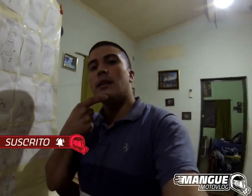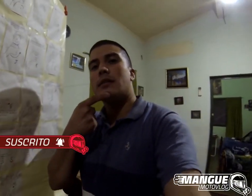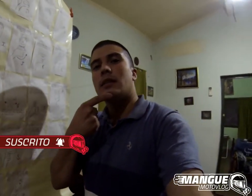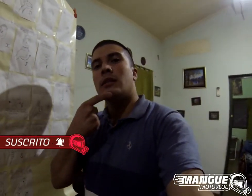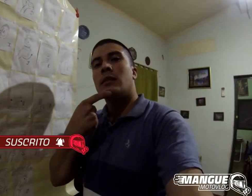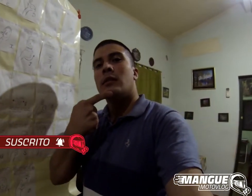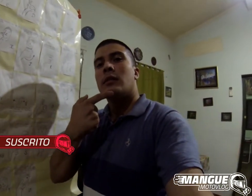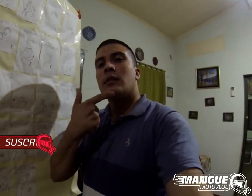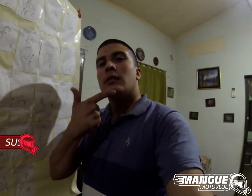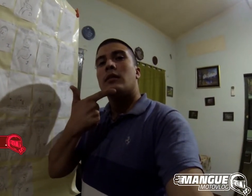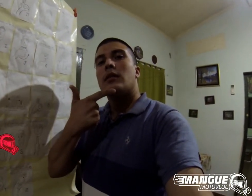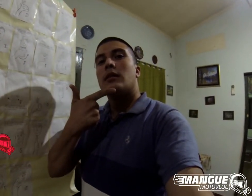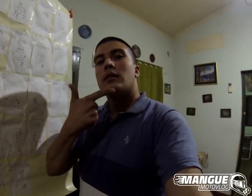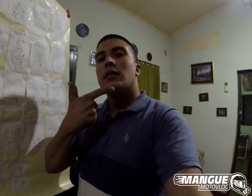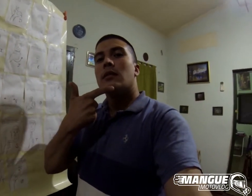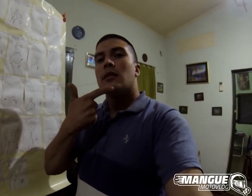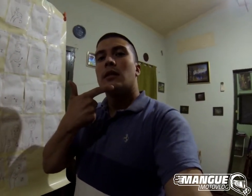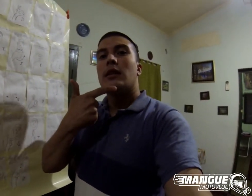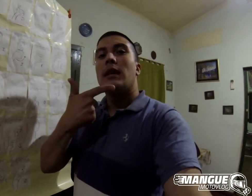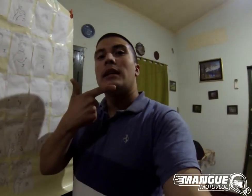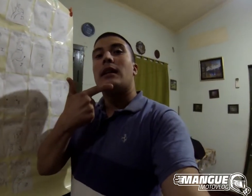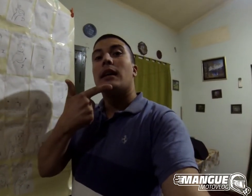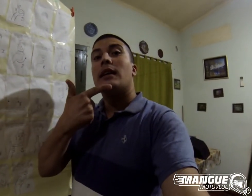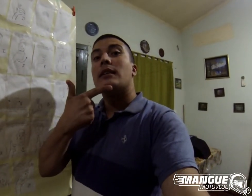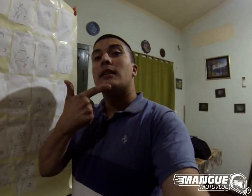S, la letra S,